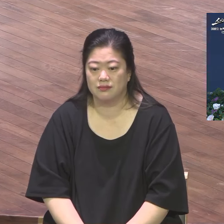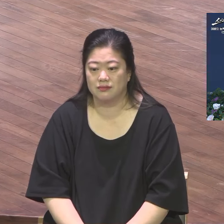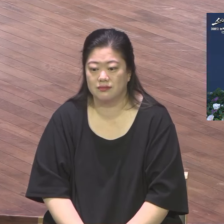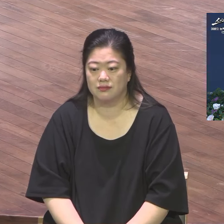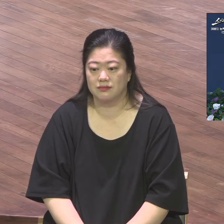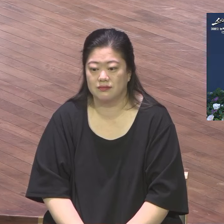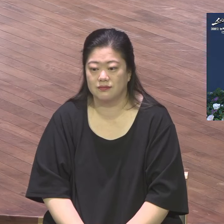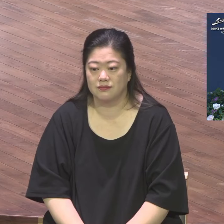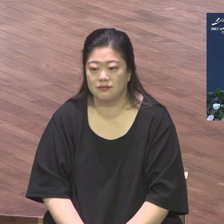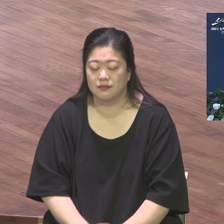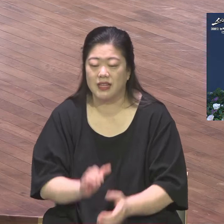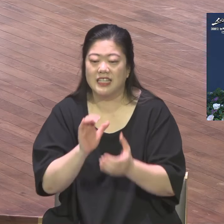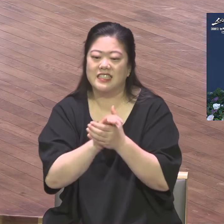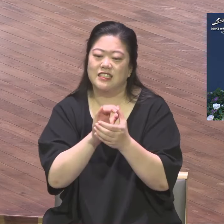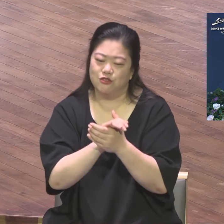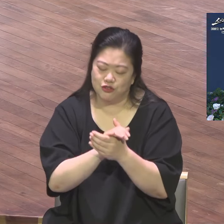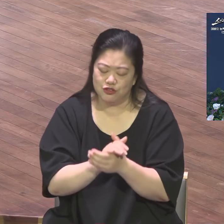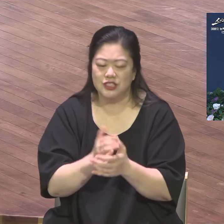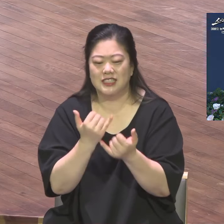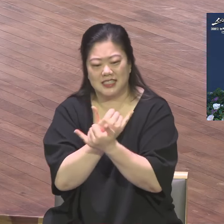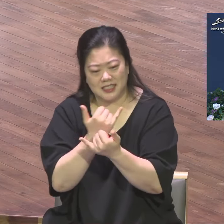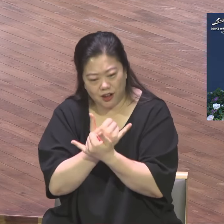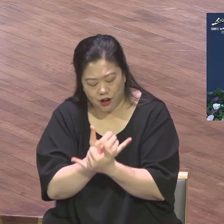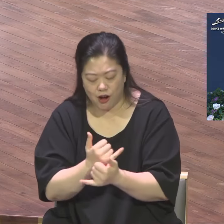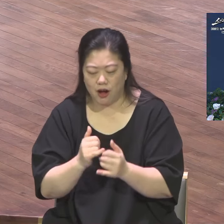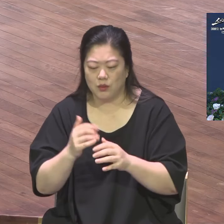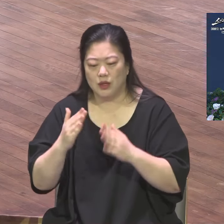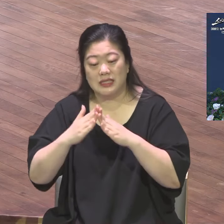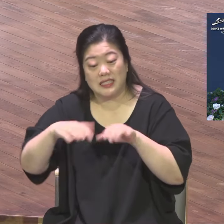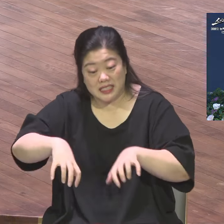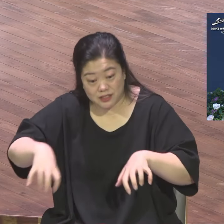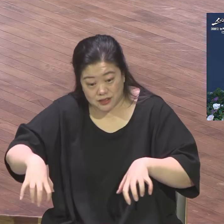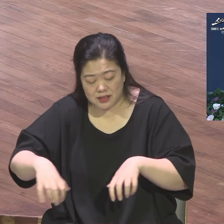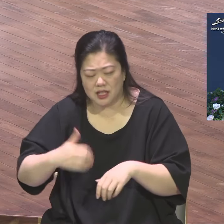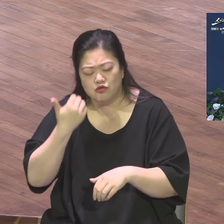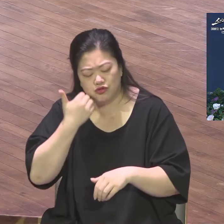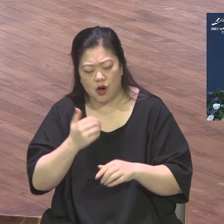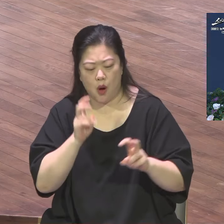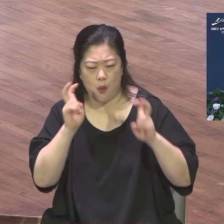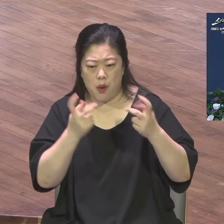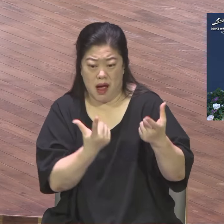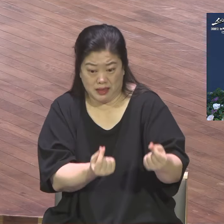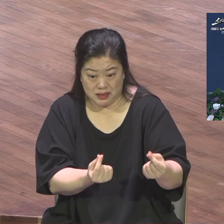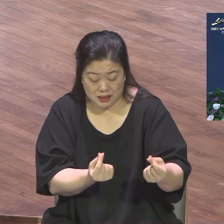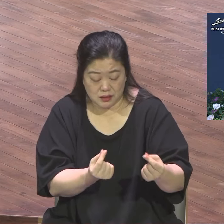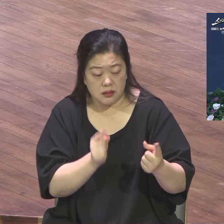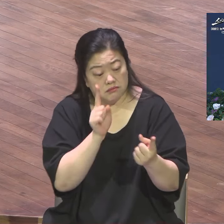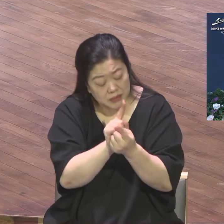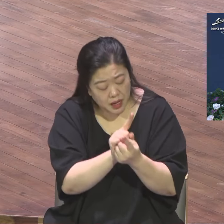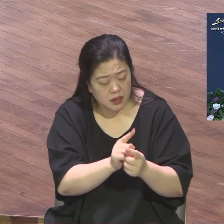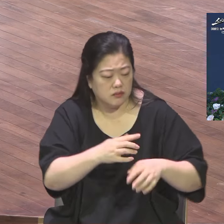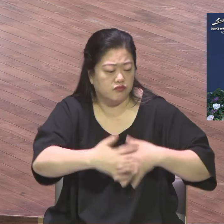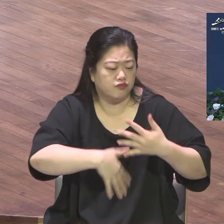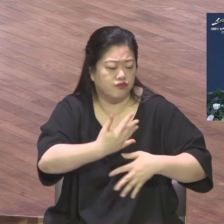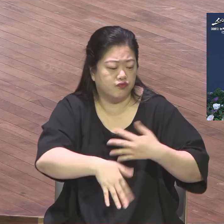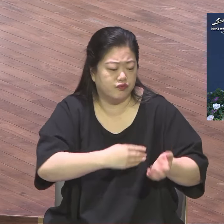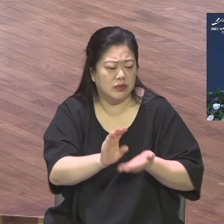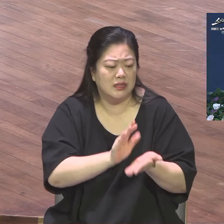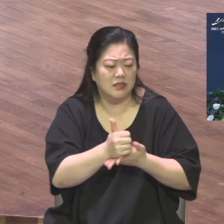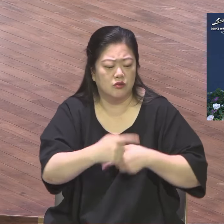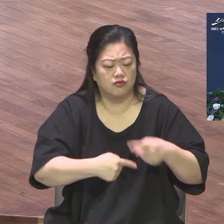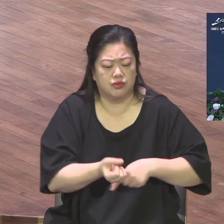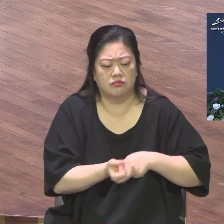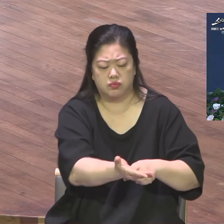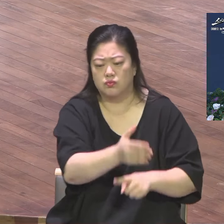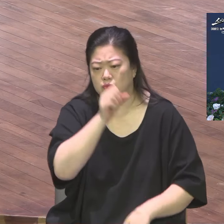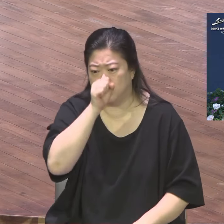친구를 만나면, 친척을 만나면, 이웃을 만나면, 지인을 만나면 영향을 입혀라. 아멘. 입혀야